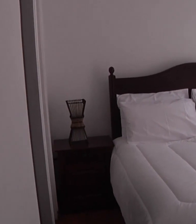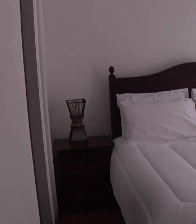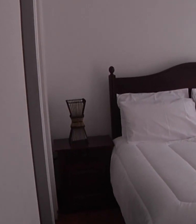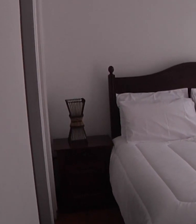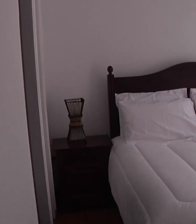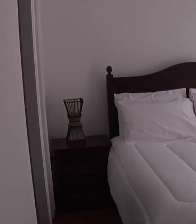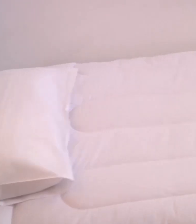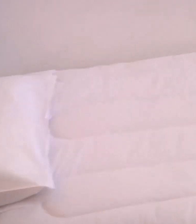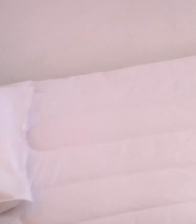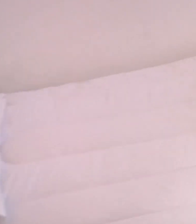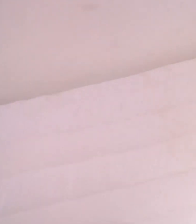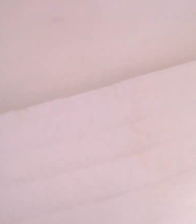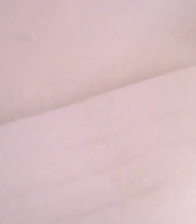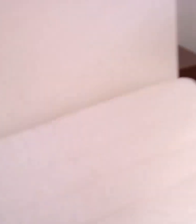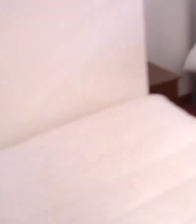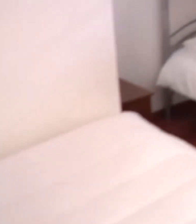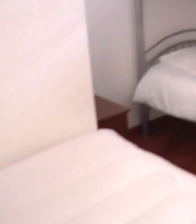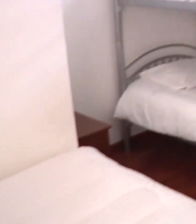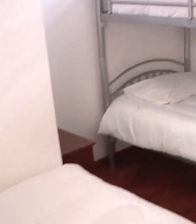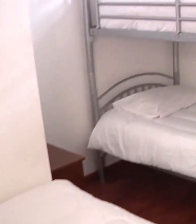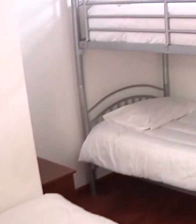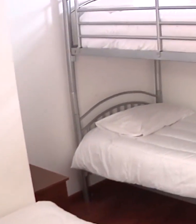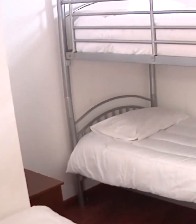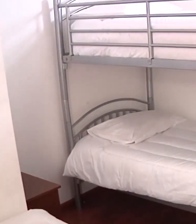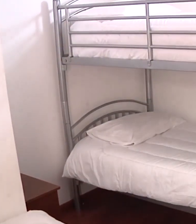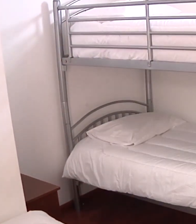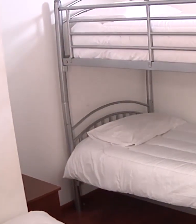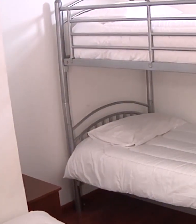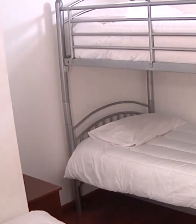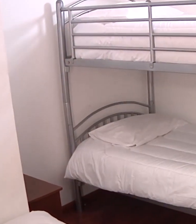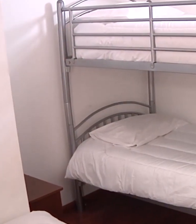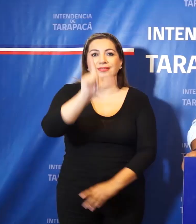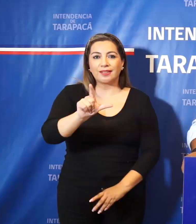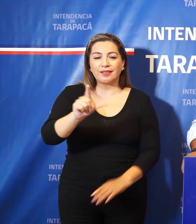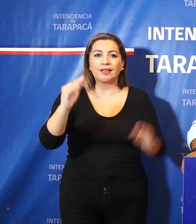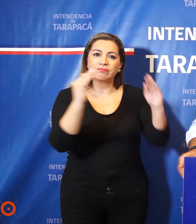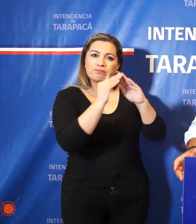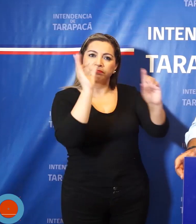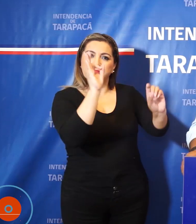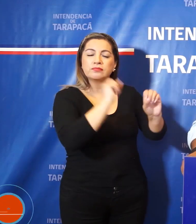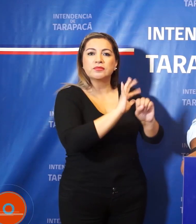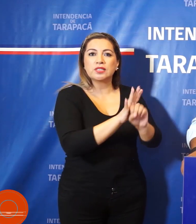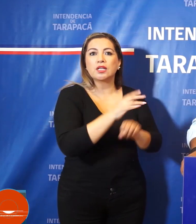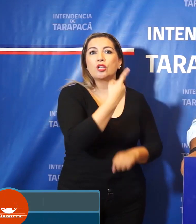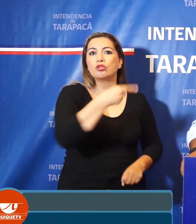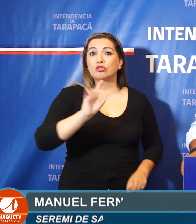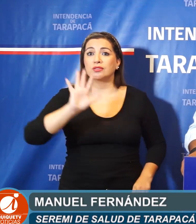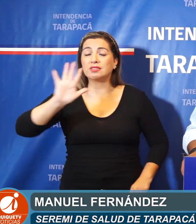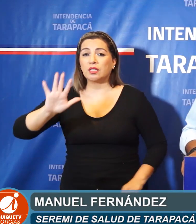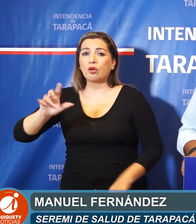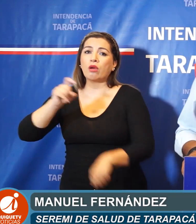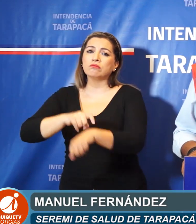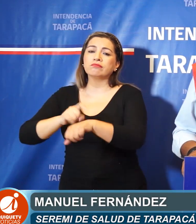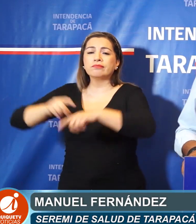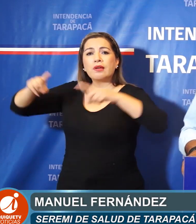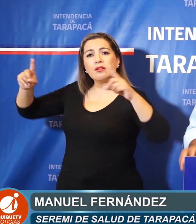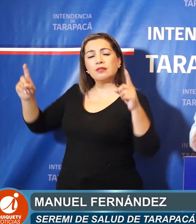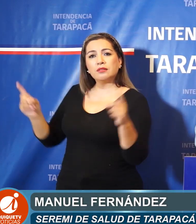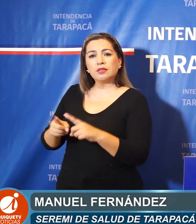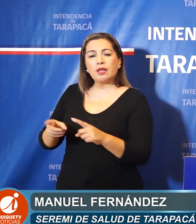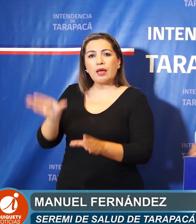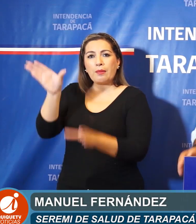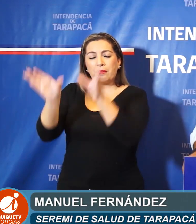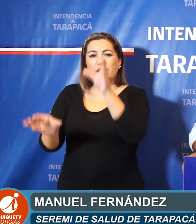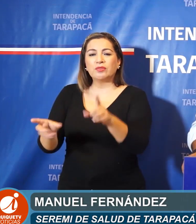continúa aplicando con alta demanda. En total, siete residencias sanitarias y cinco estadías sanitarias transitorias,